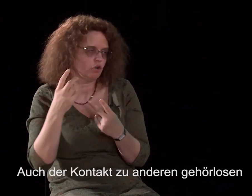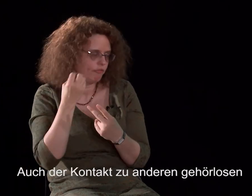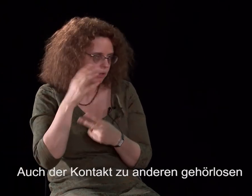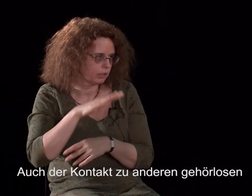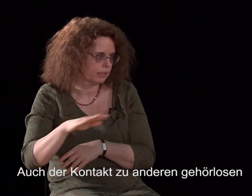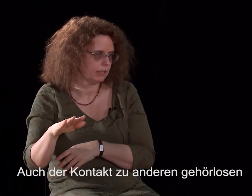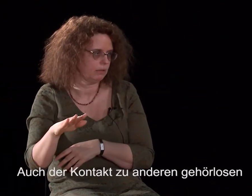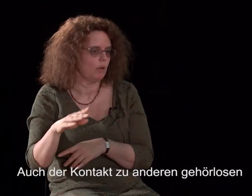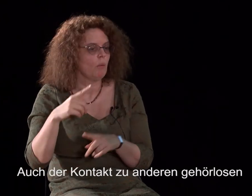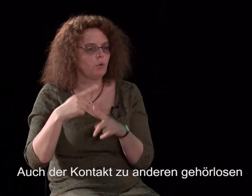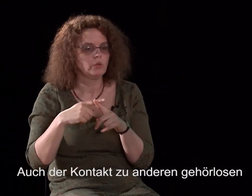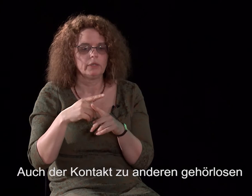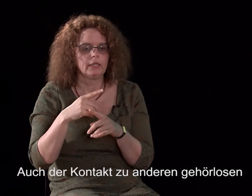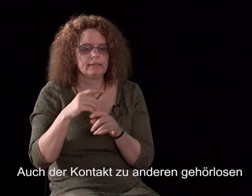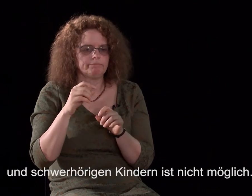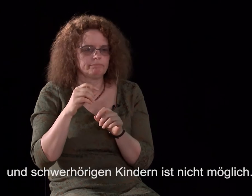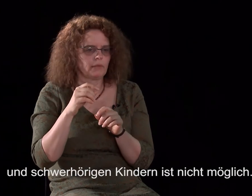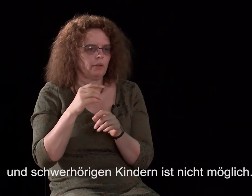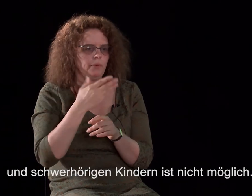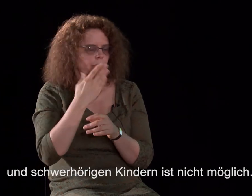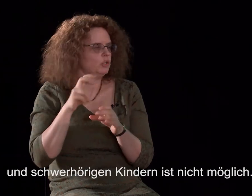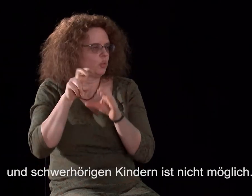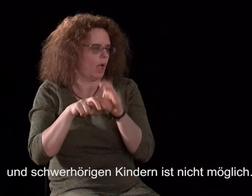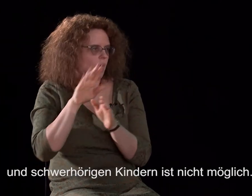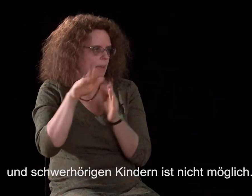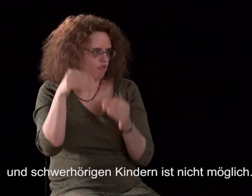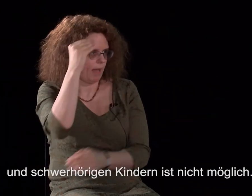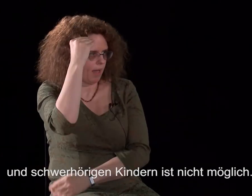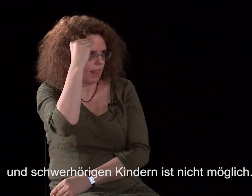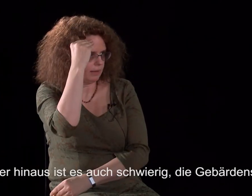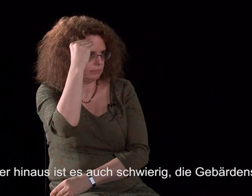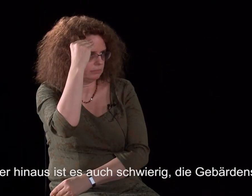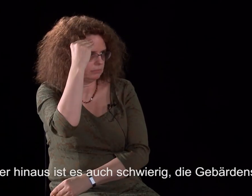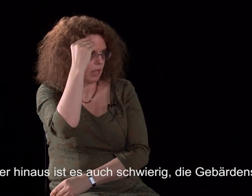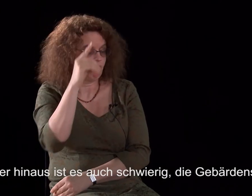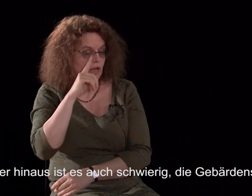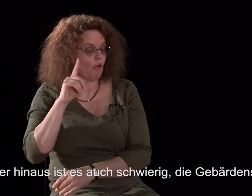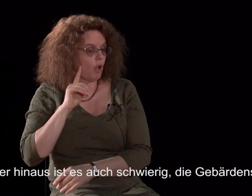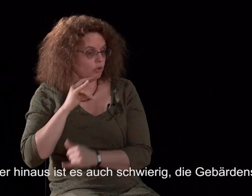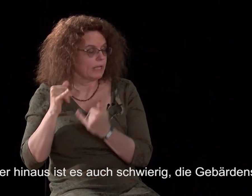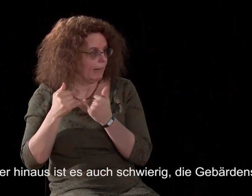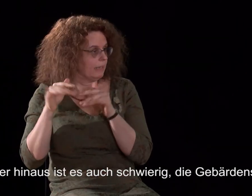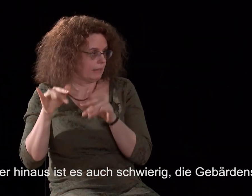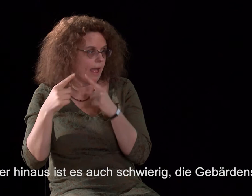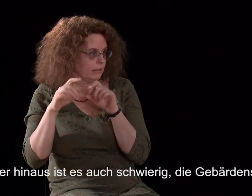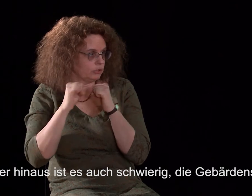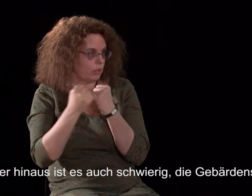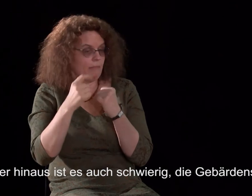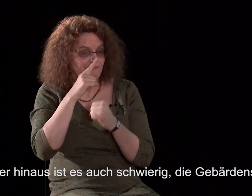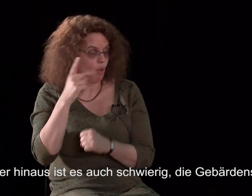Kontakt zu anderen gehörlosen und schwerhörigen Kindern war nicht möglich. Darüber hinaus auch die Gebärdensprache zu lernen.